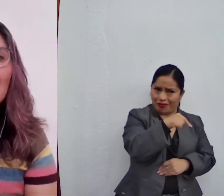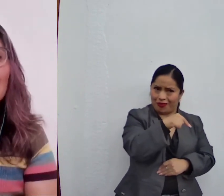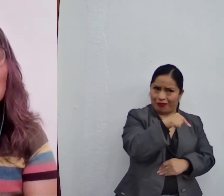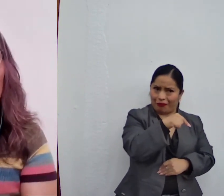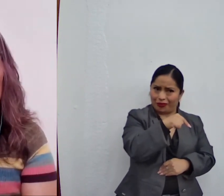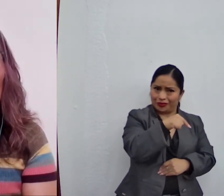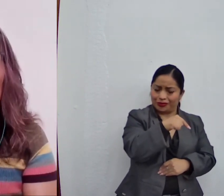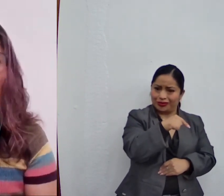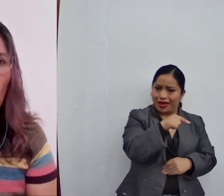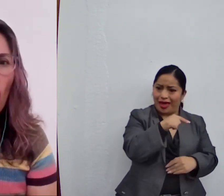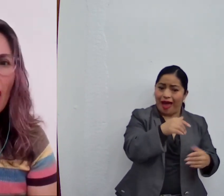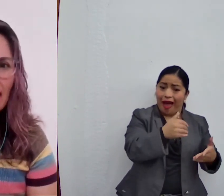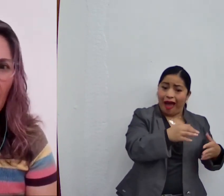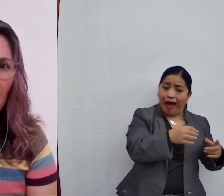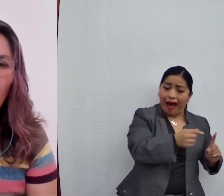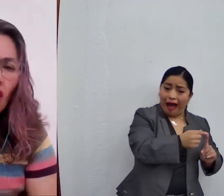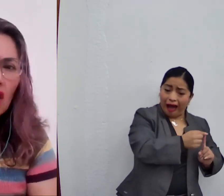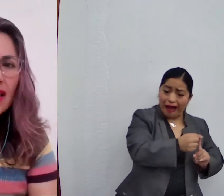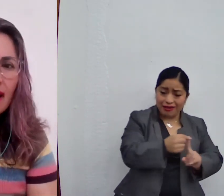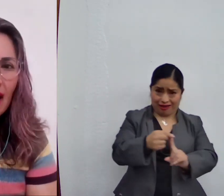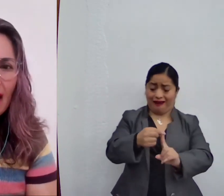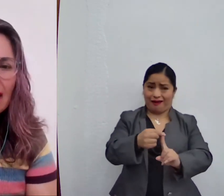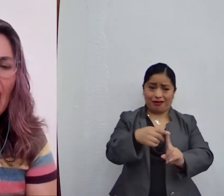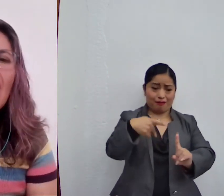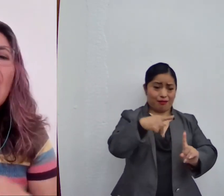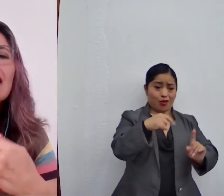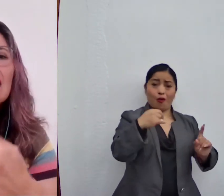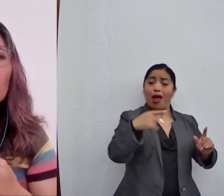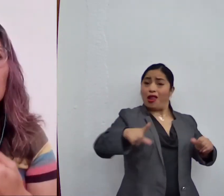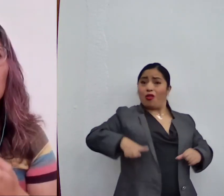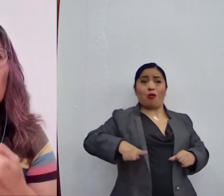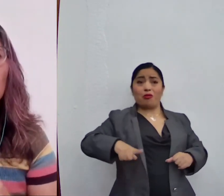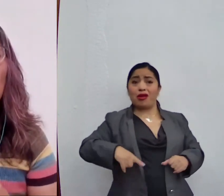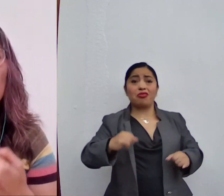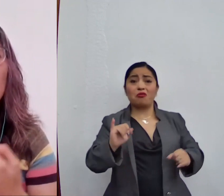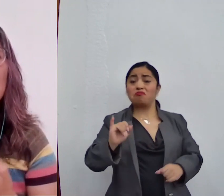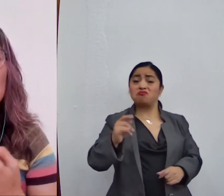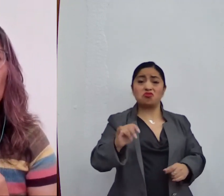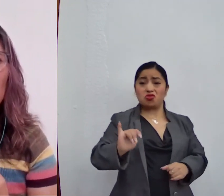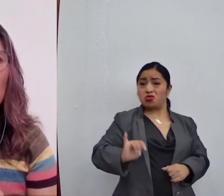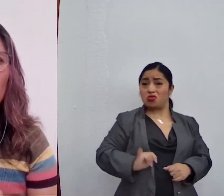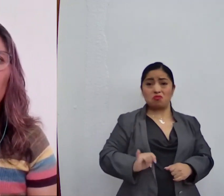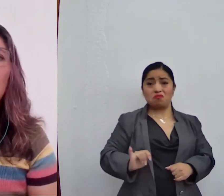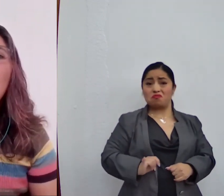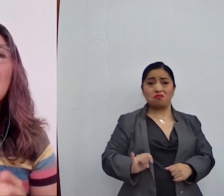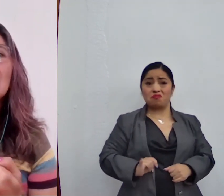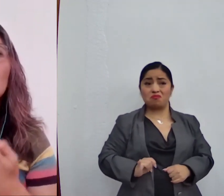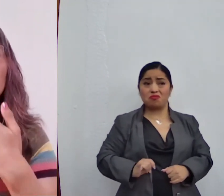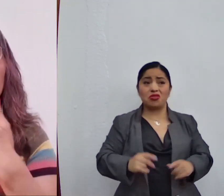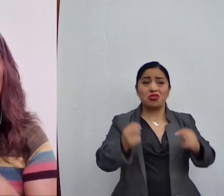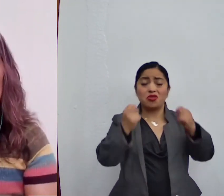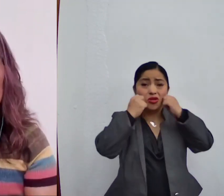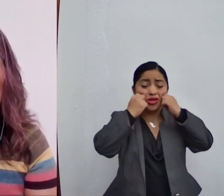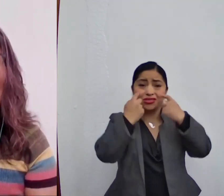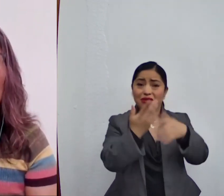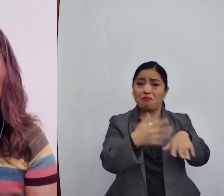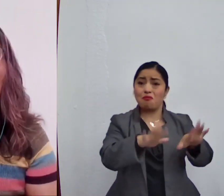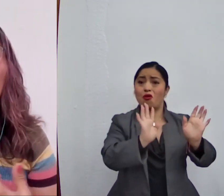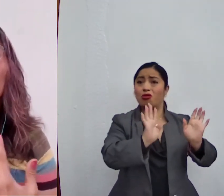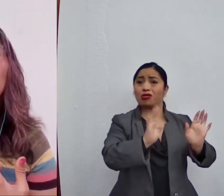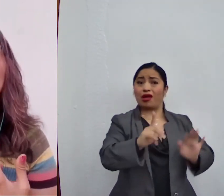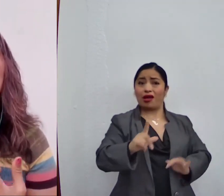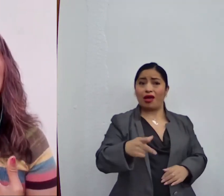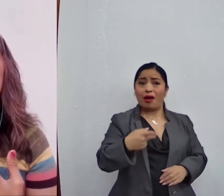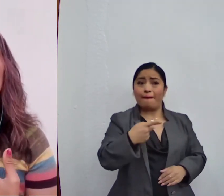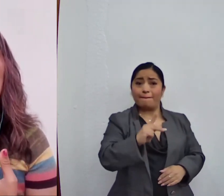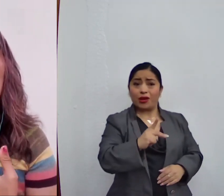dirigir a estas personas, no lo hace. No les interesa. Es entonces por eso que yo insisto tanto en esta observación,